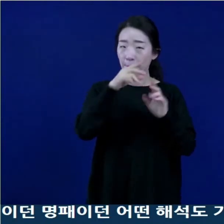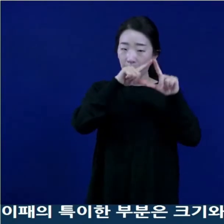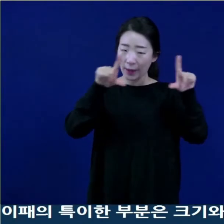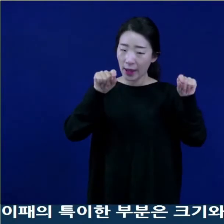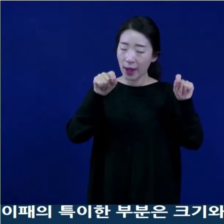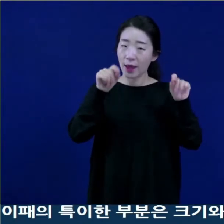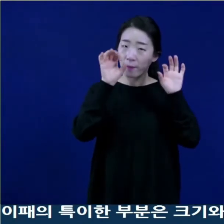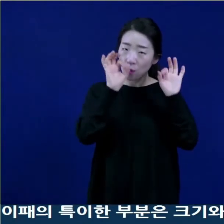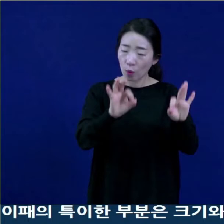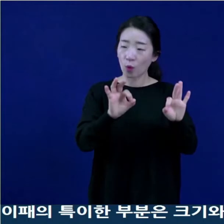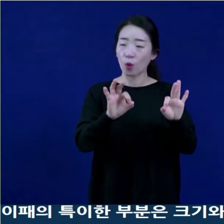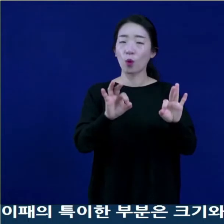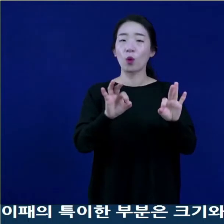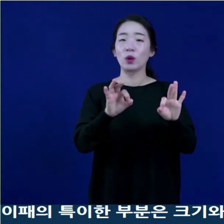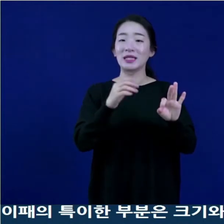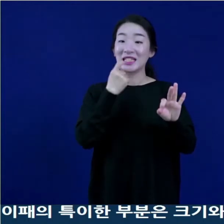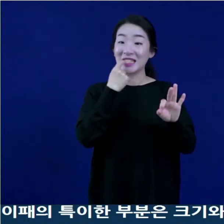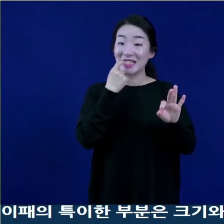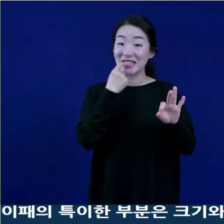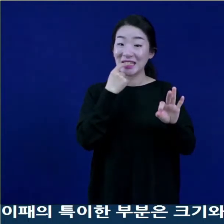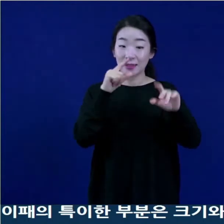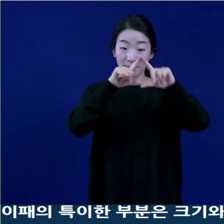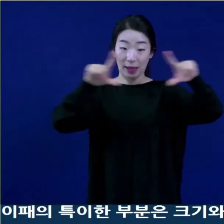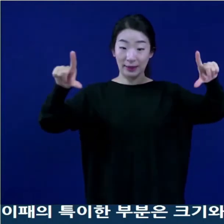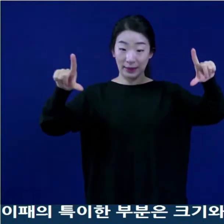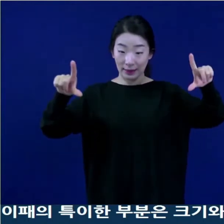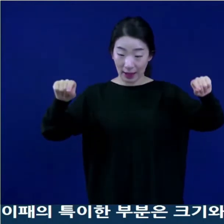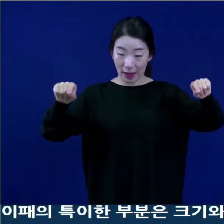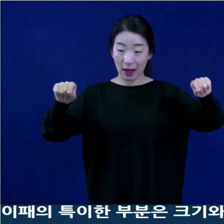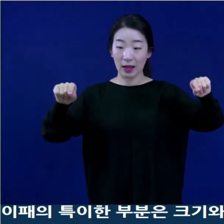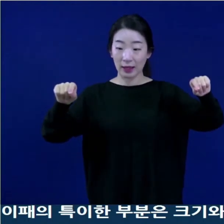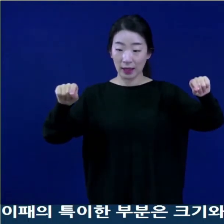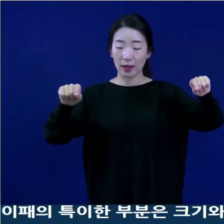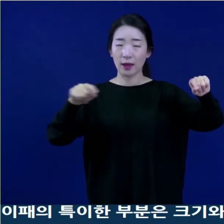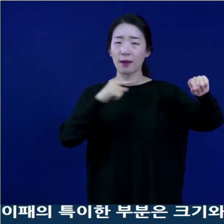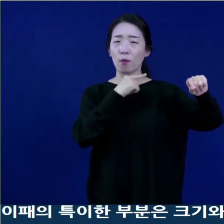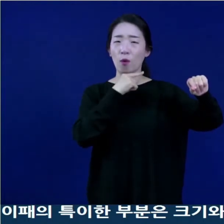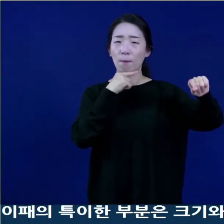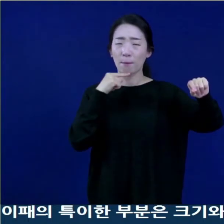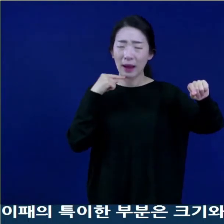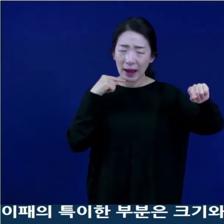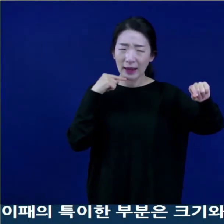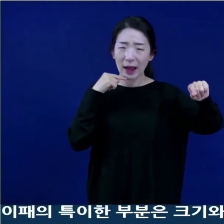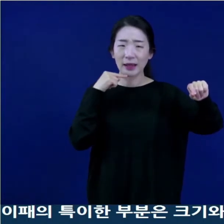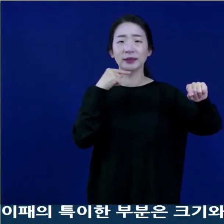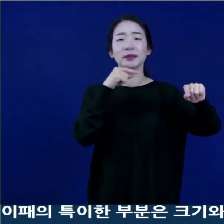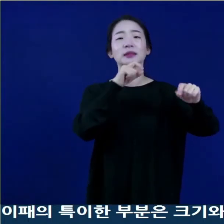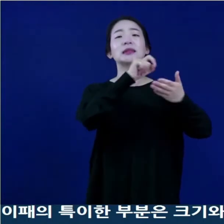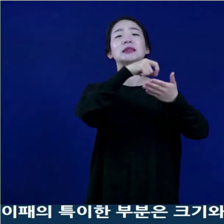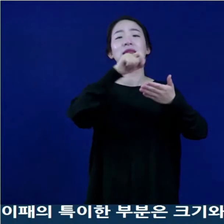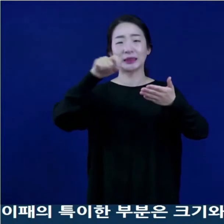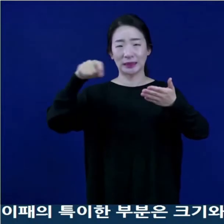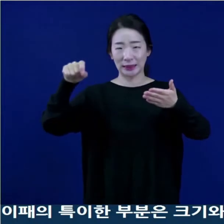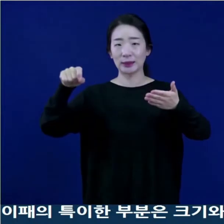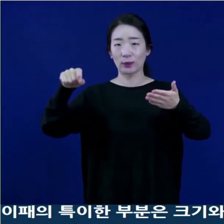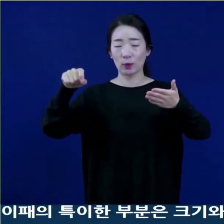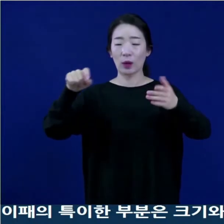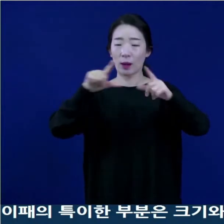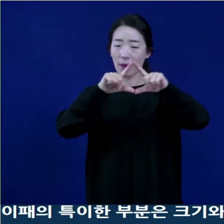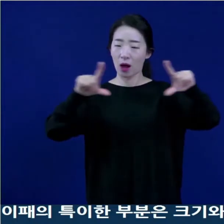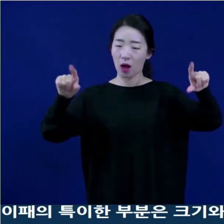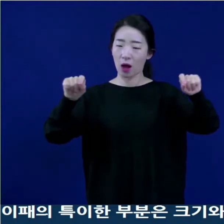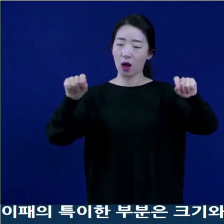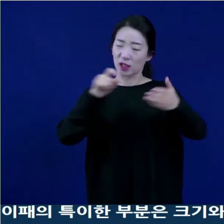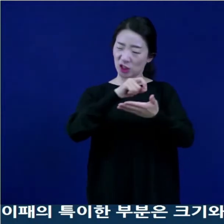하얀 바탕에 검정 글씨 혹은 빨간 글씨로 쓰여진 패였을 것이다, 이렇게 정리를